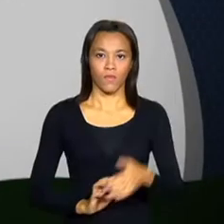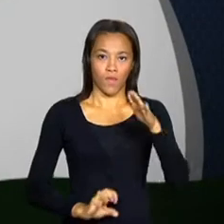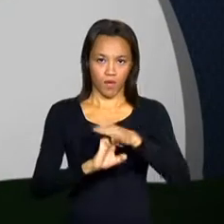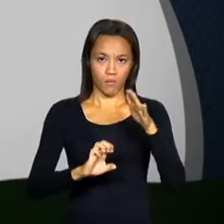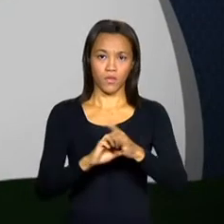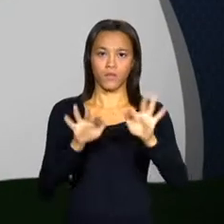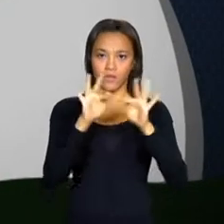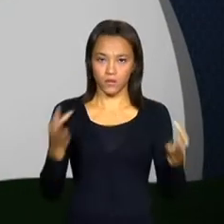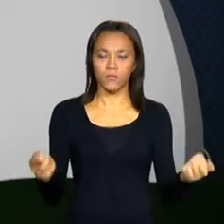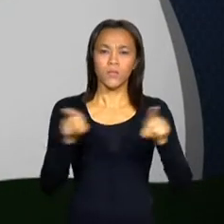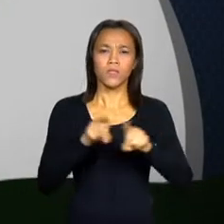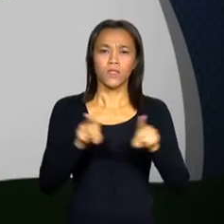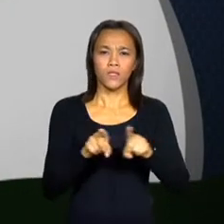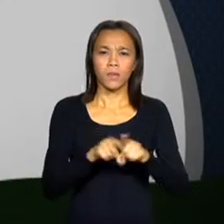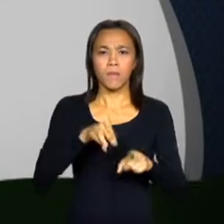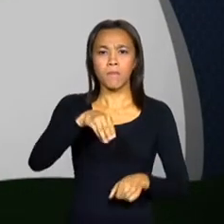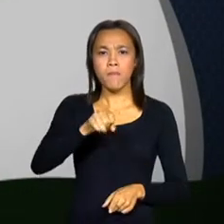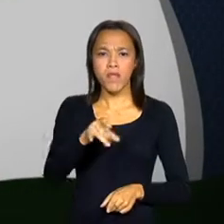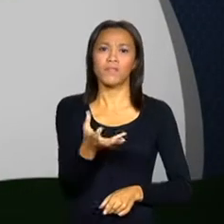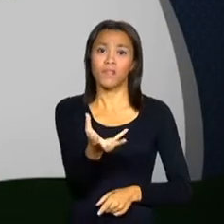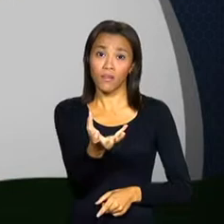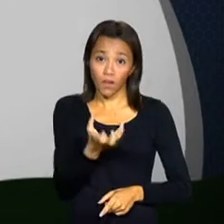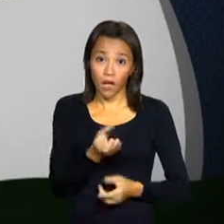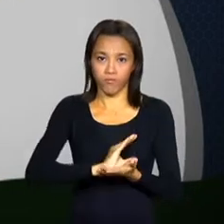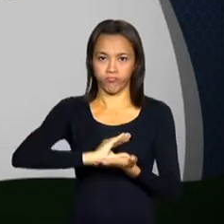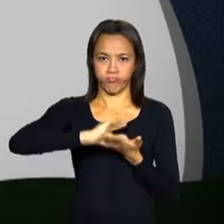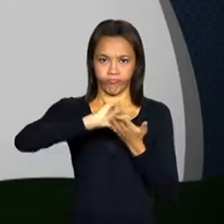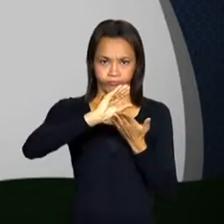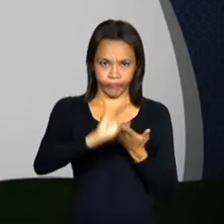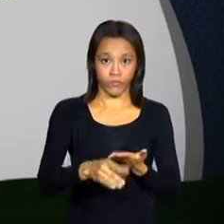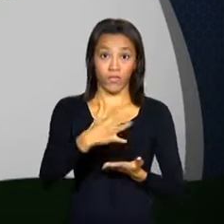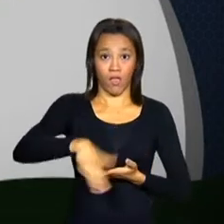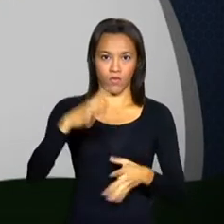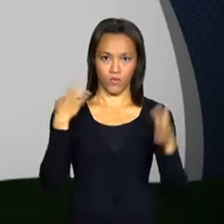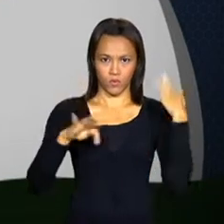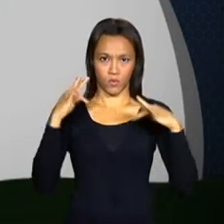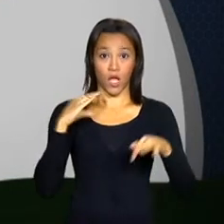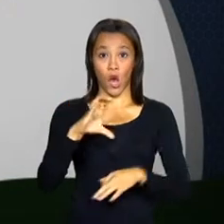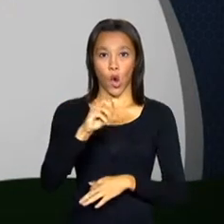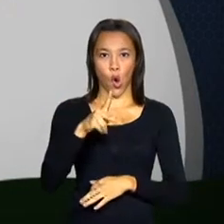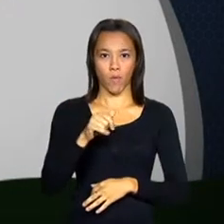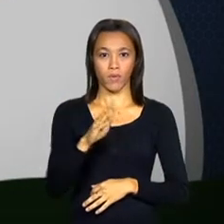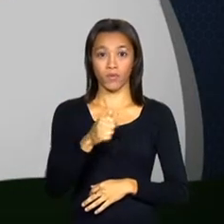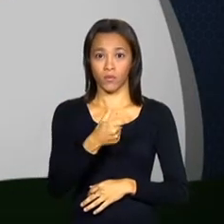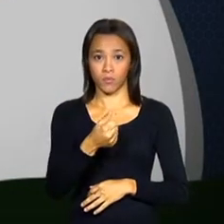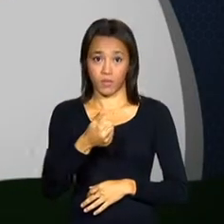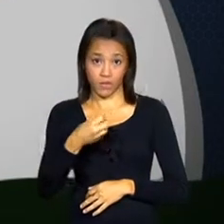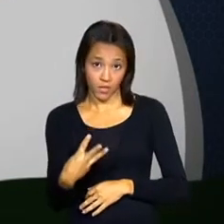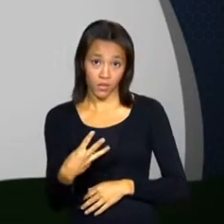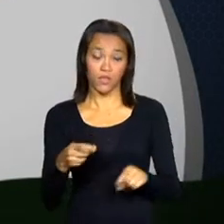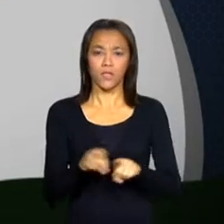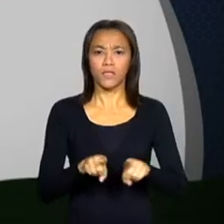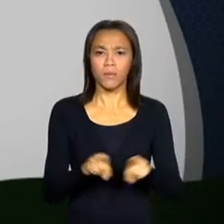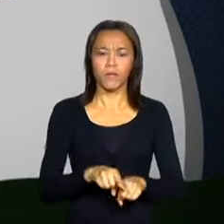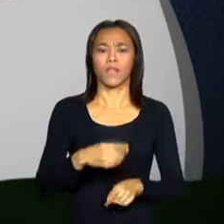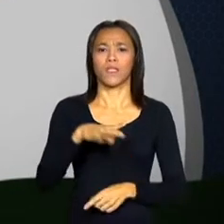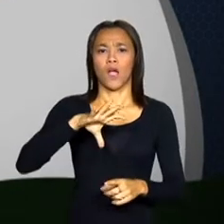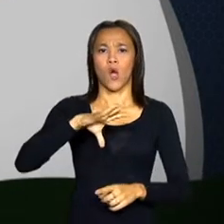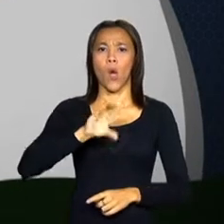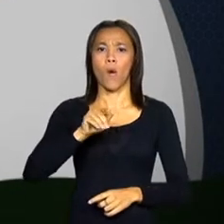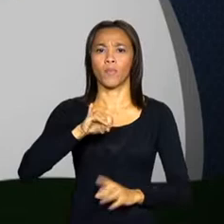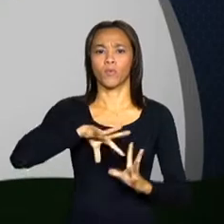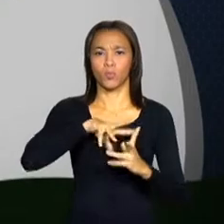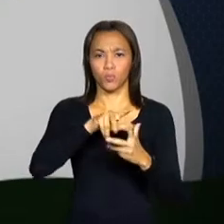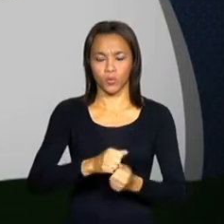Micro, pequenas e médias empresas que querem investir em turismo na Copa das Confederações de 2013 e na Copa do